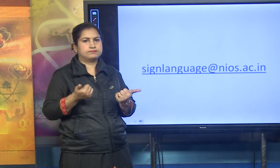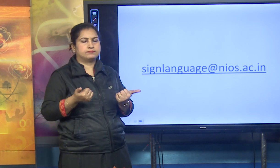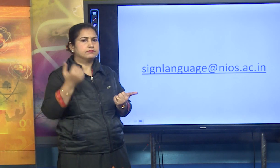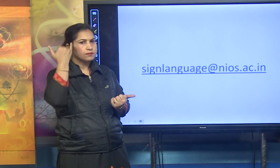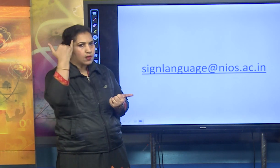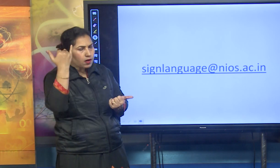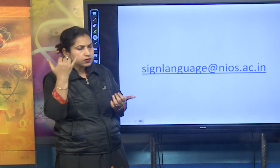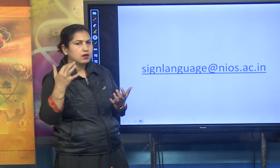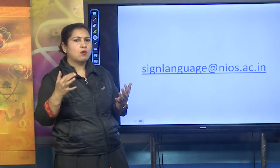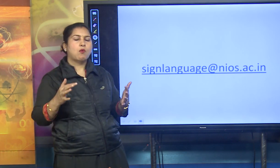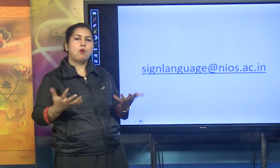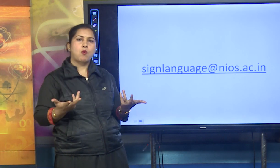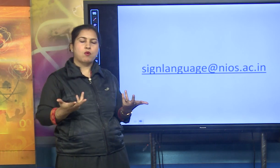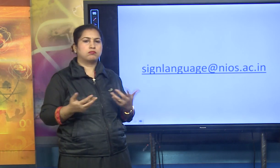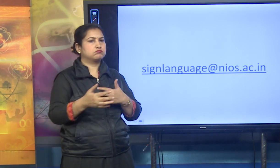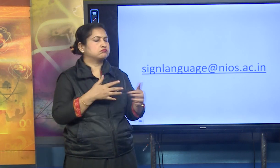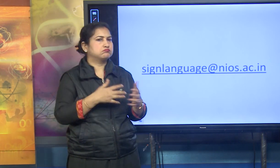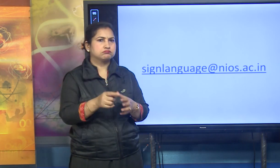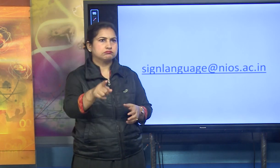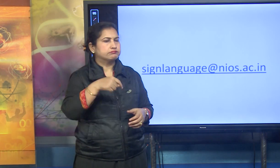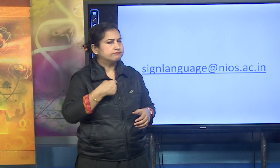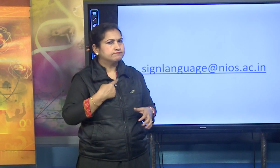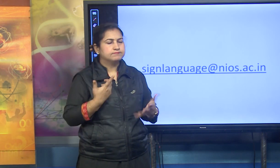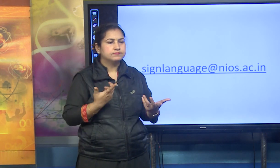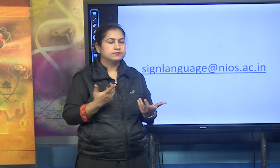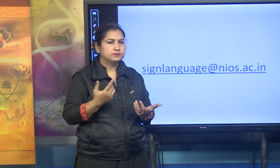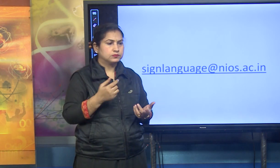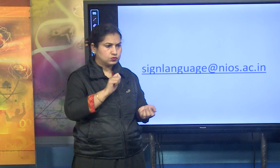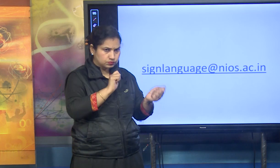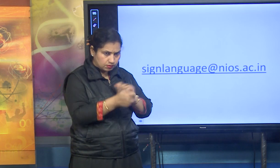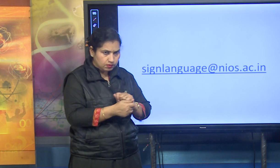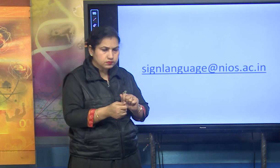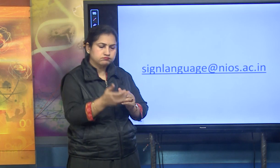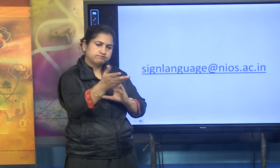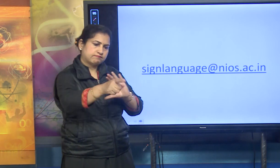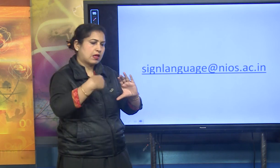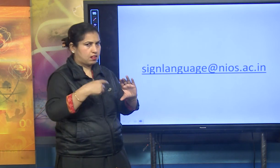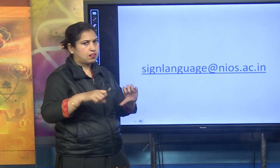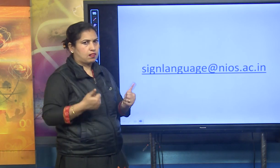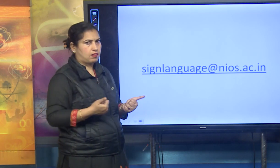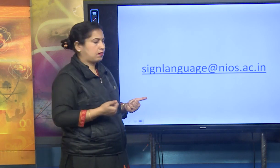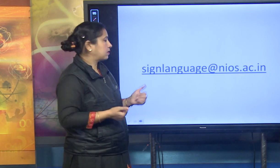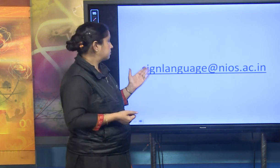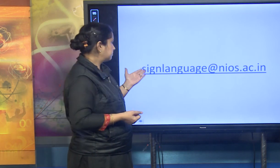सकते हैं आपके सुझाव कोई भी बाद जो आप कहना चाहते हैं इंप्रूवमेंट के लिए